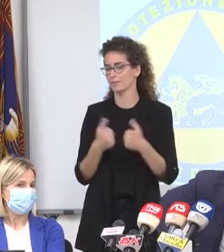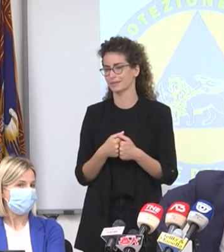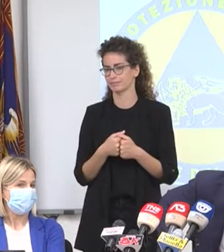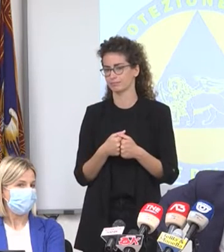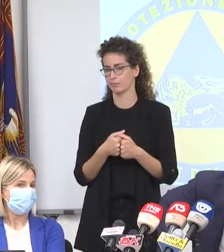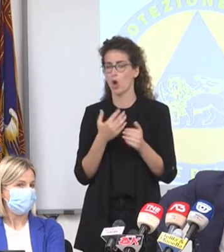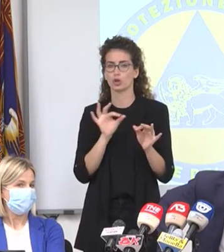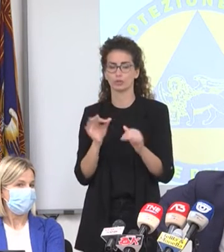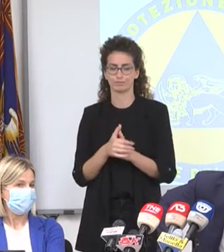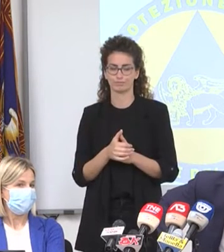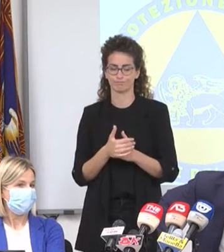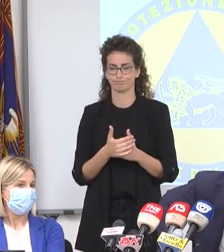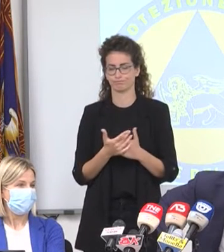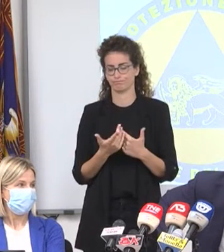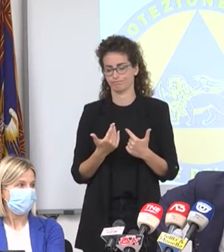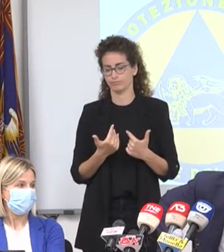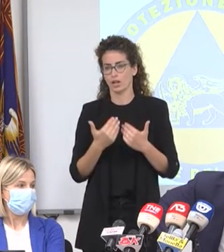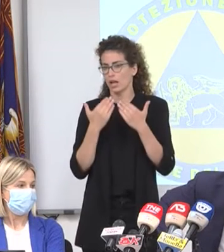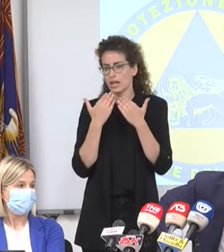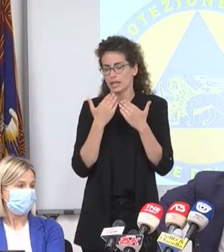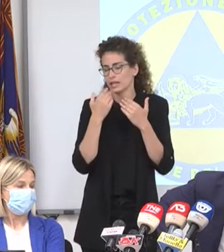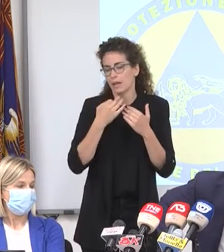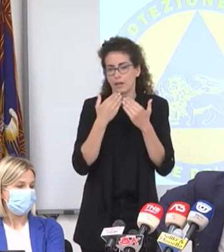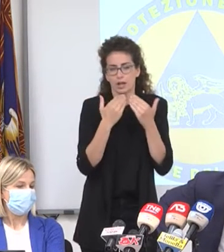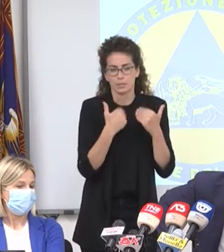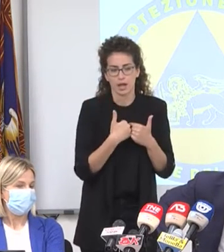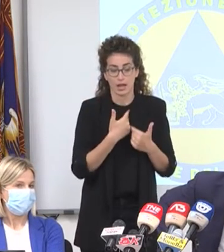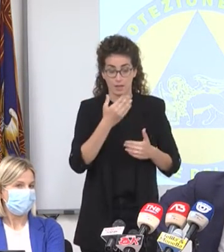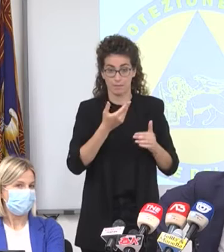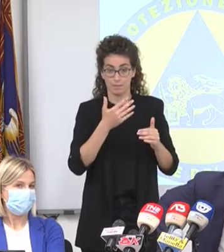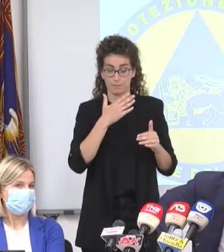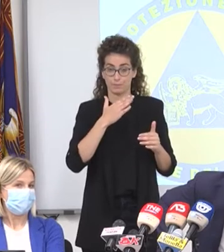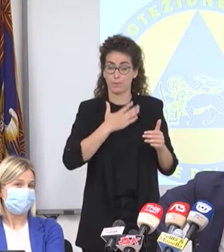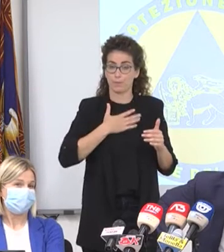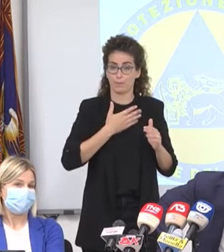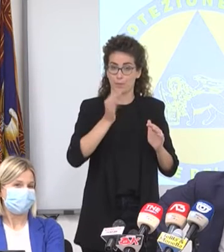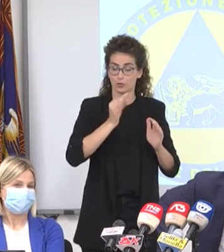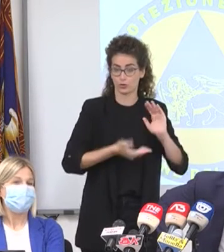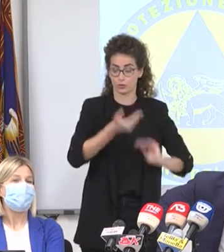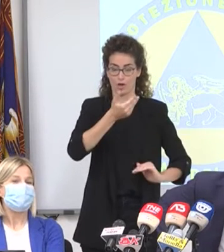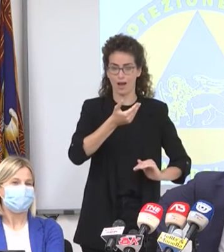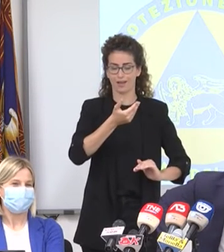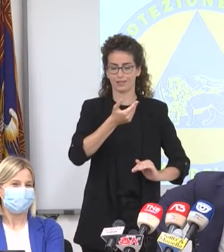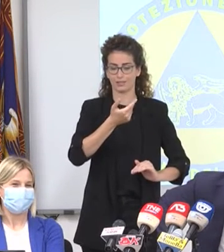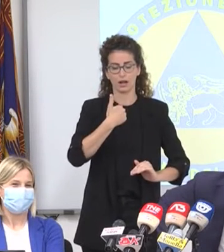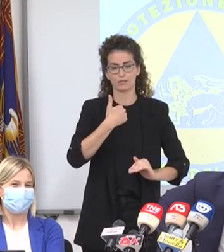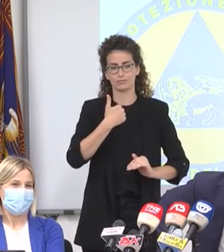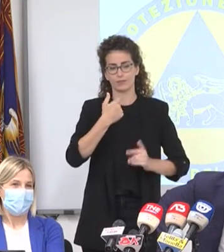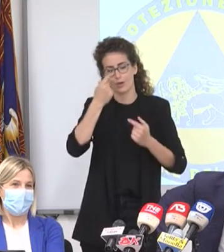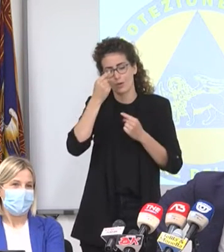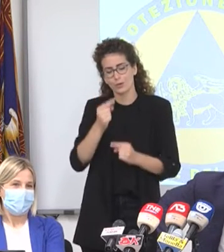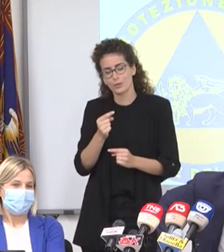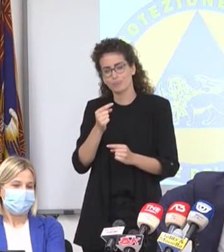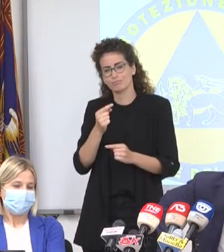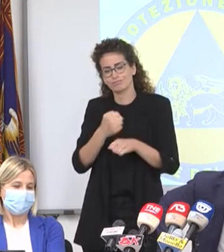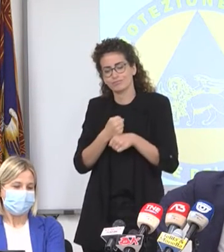questo sondaggio io lo dedico tutta la mia squadra perché c'è da solo non potrei far nulla la mia squadra di giunta di